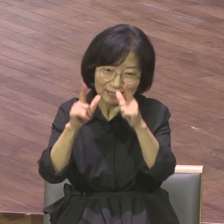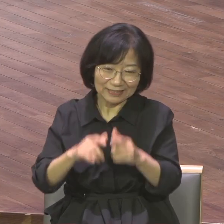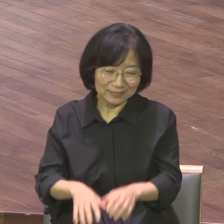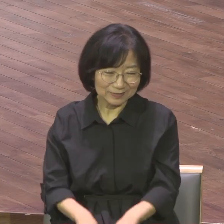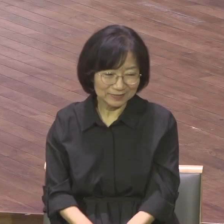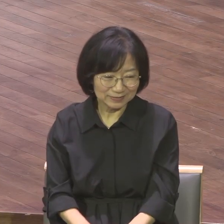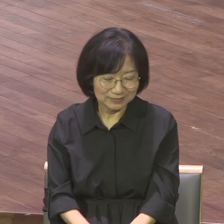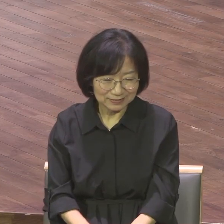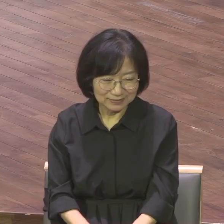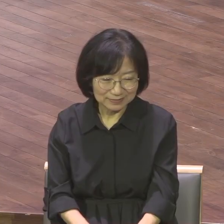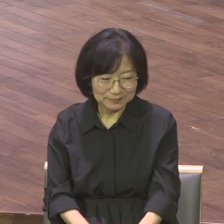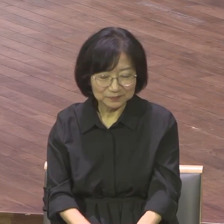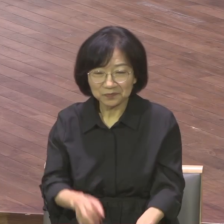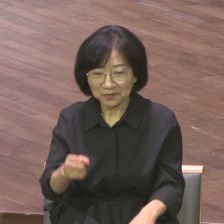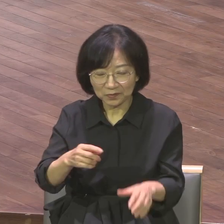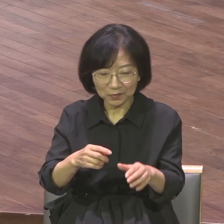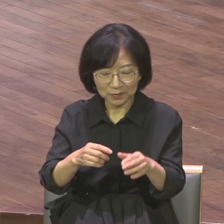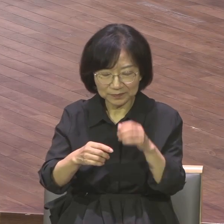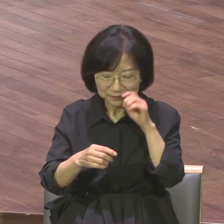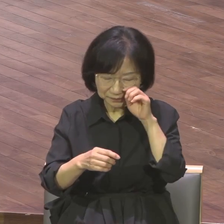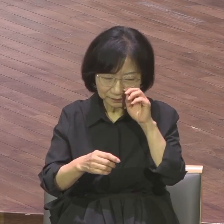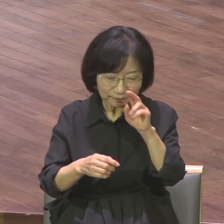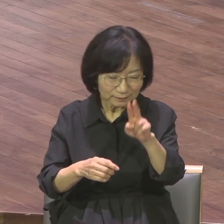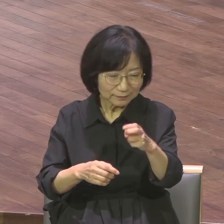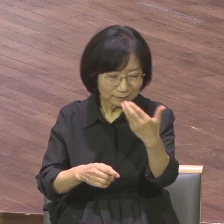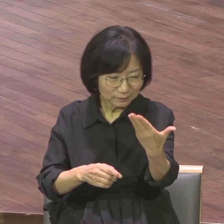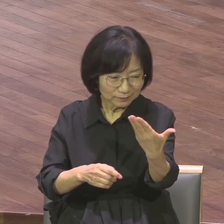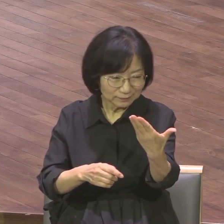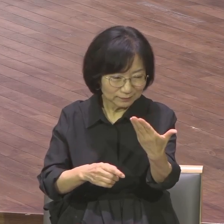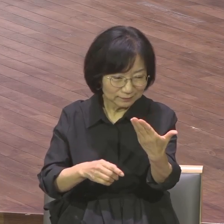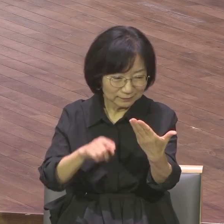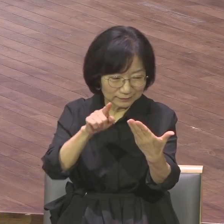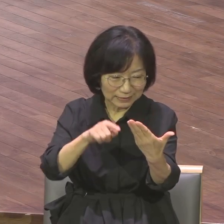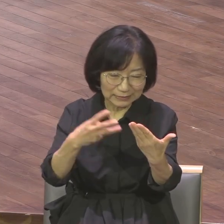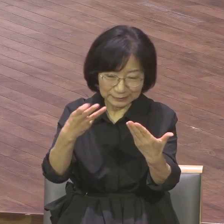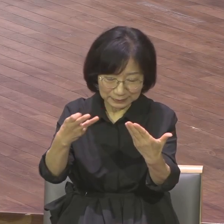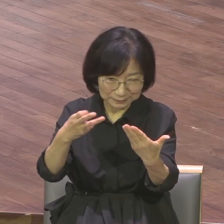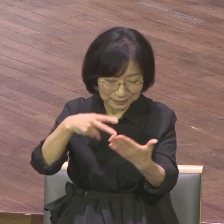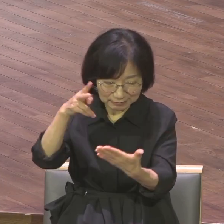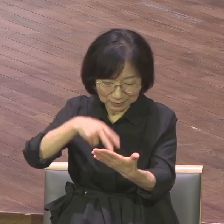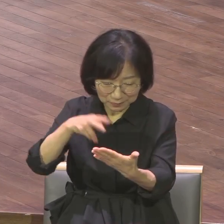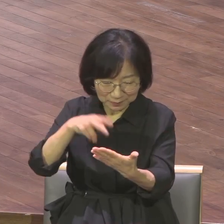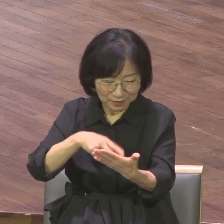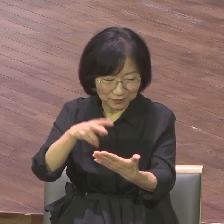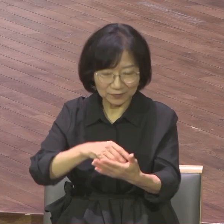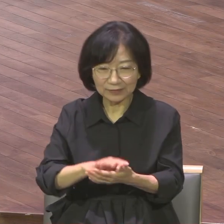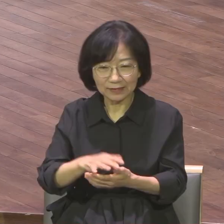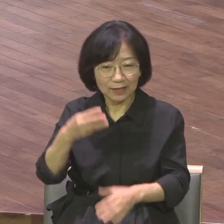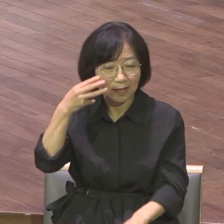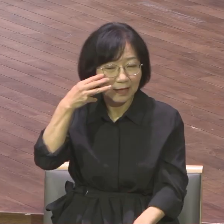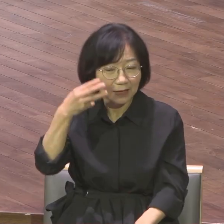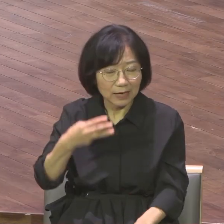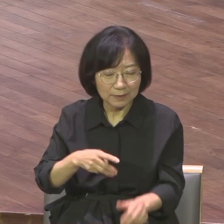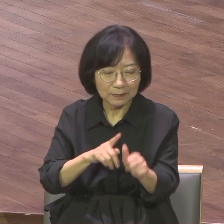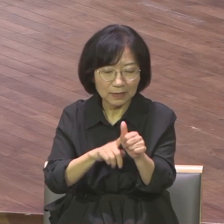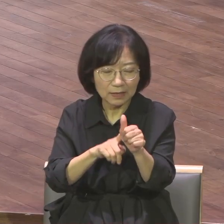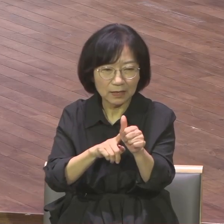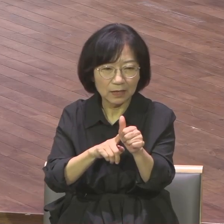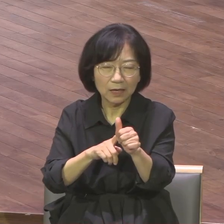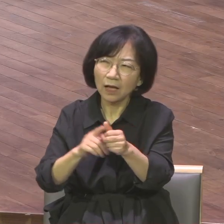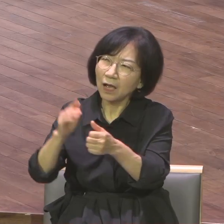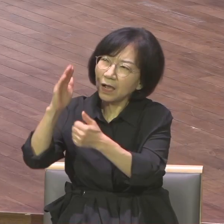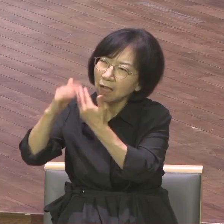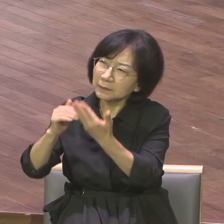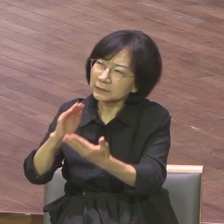이뿐 아니라 에레미야 29장 11절 13절에 보면 에레미야가 하나님의 본심이 어떤 것인지